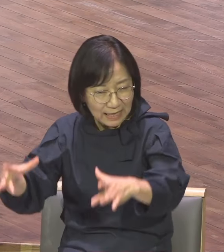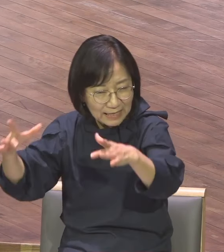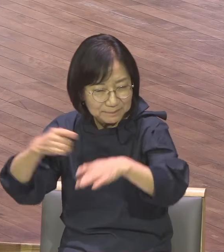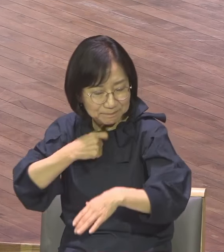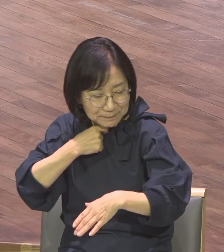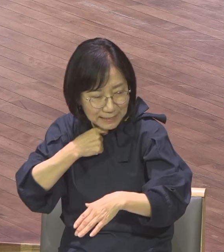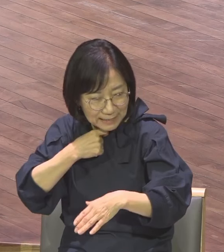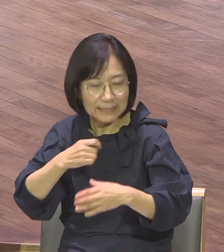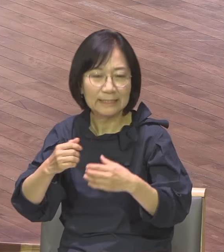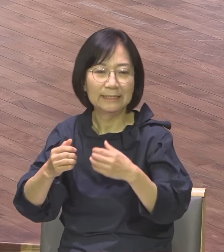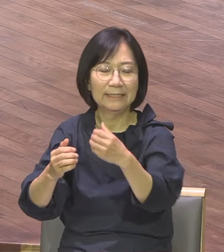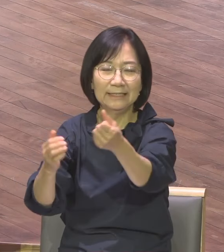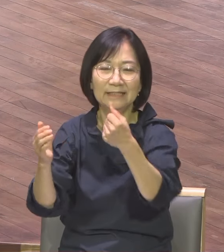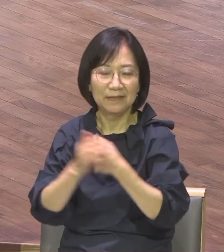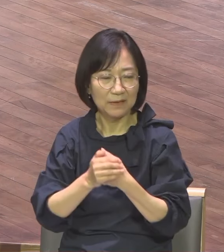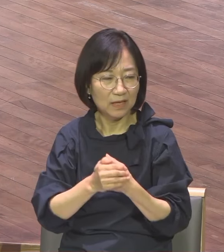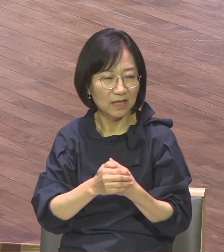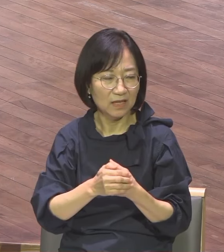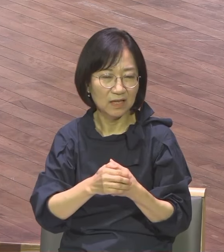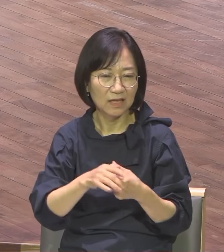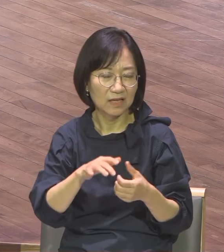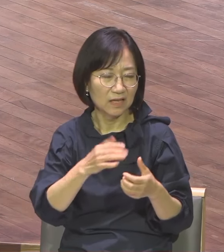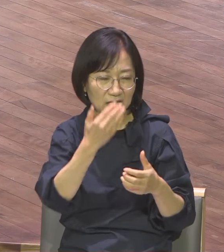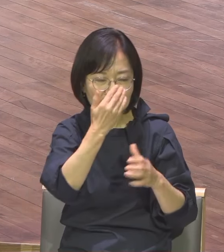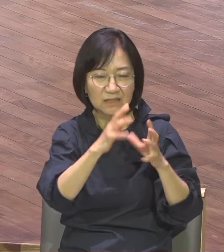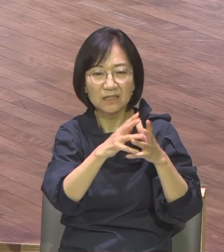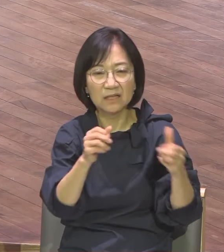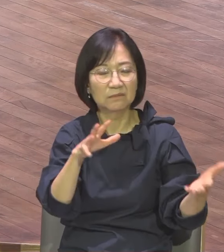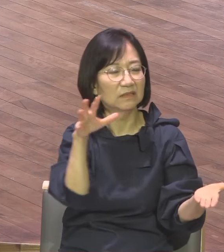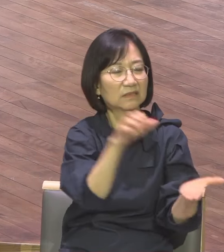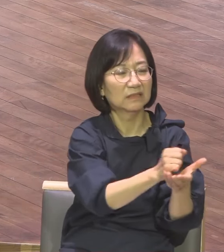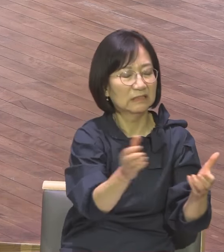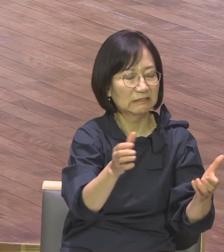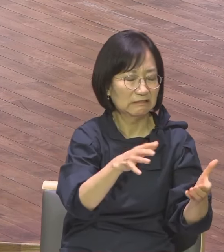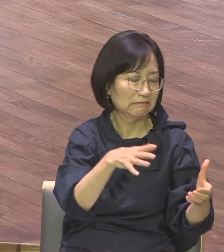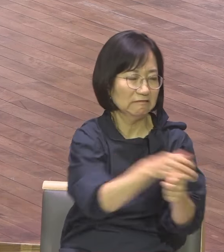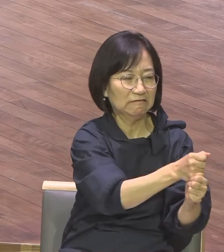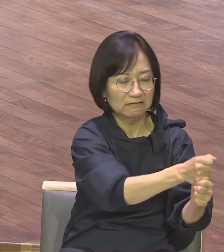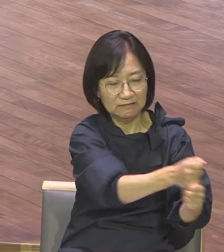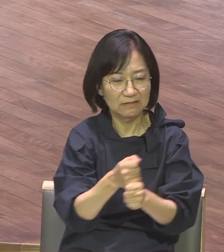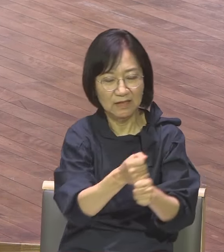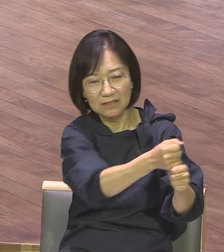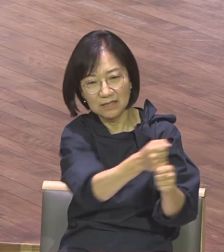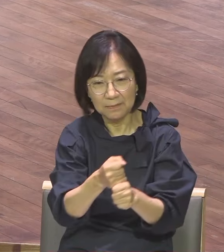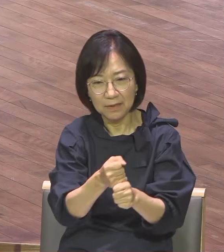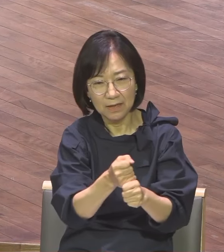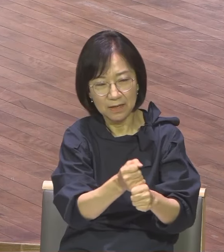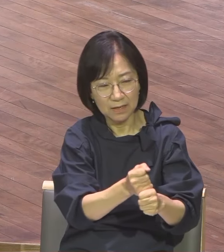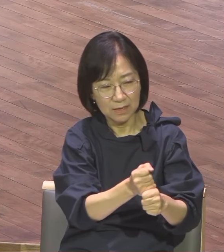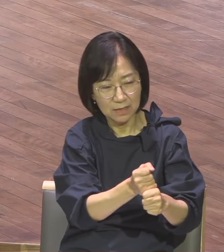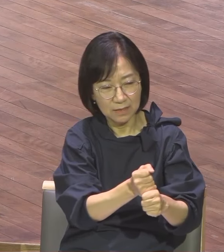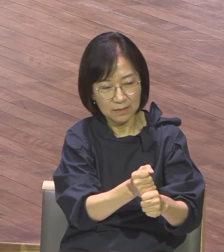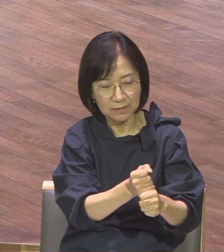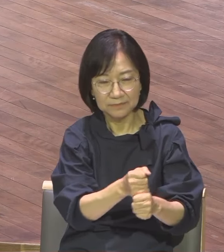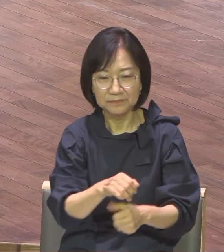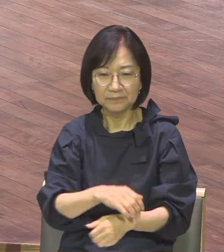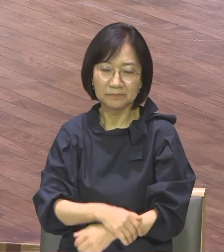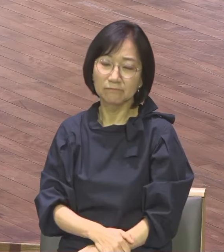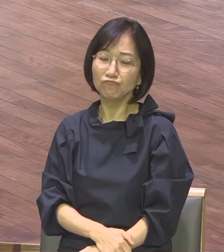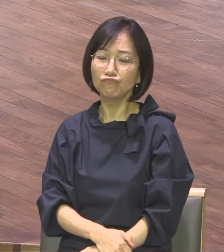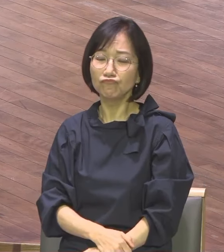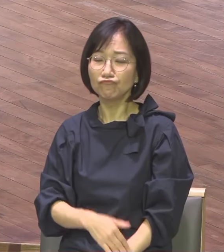그 콜로세움을 이스라엘 사람들 노예로 잡아가지고 그 세운 거예요. 세워가지고 뭐 하냐? 앉아 놀면서 경기하는 거